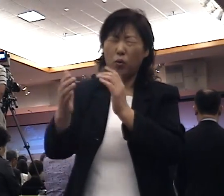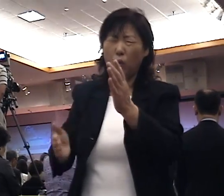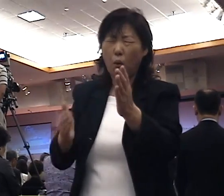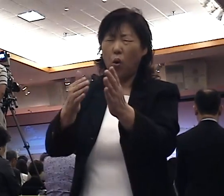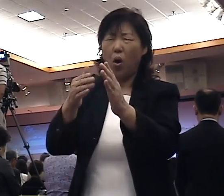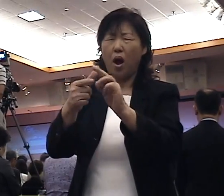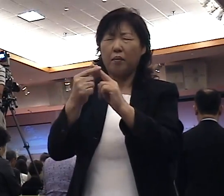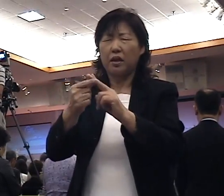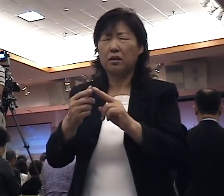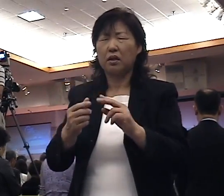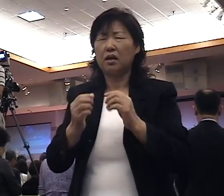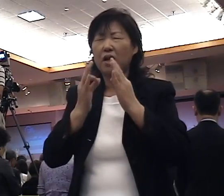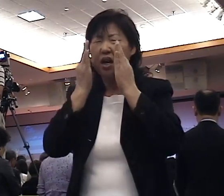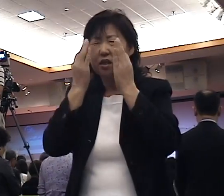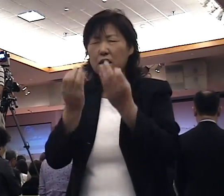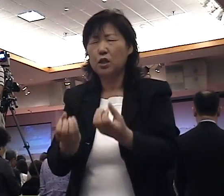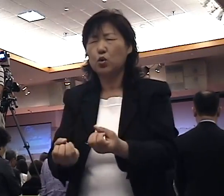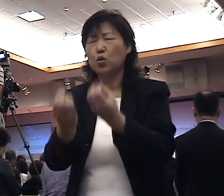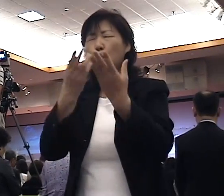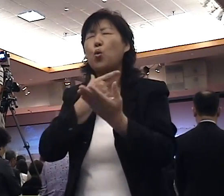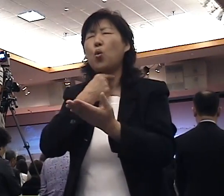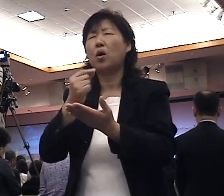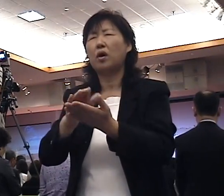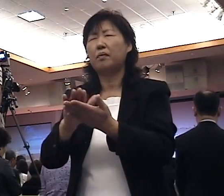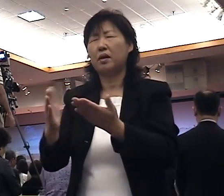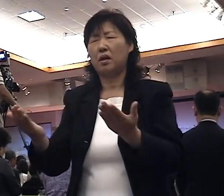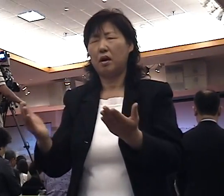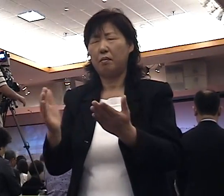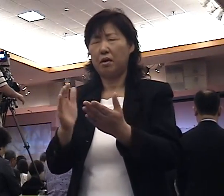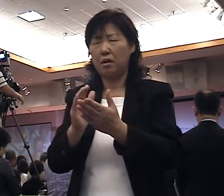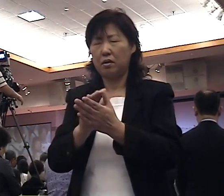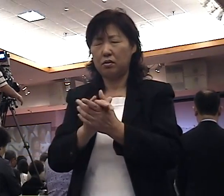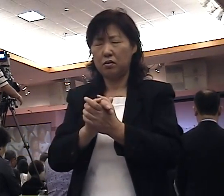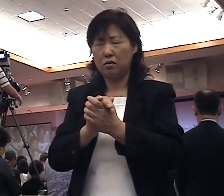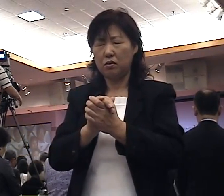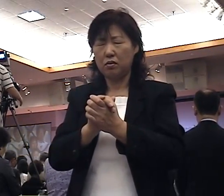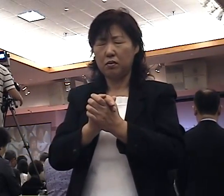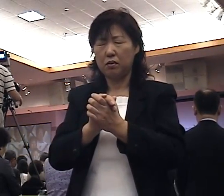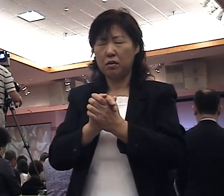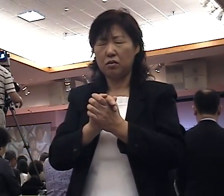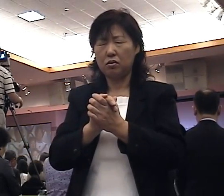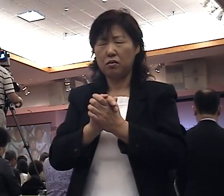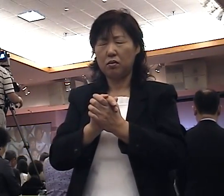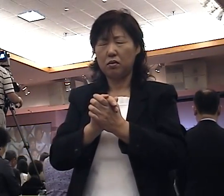주시옵기를 간절히 축원하옵나이다. 아멘.